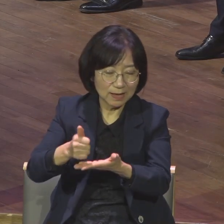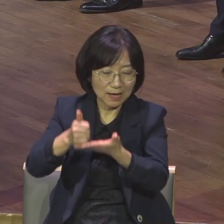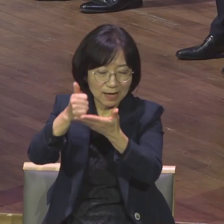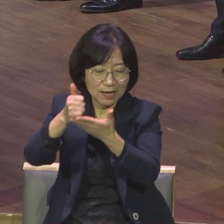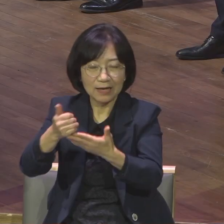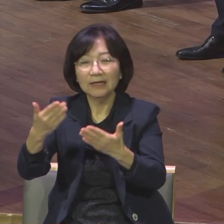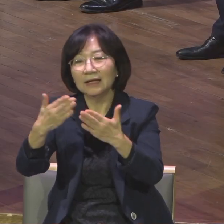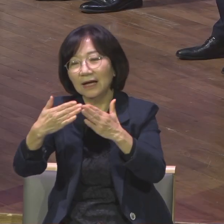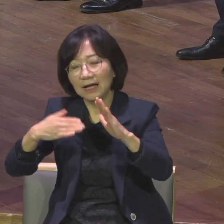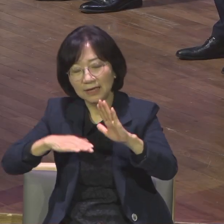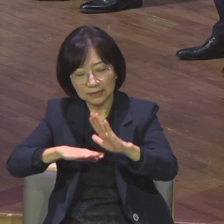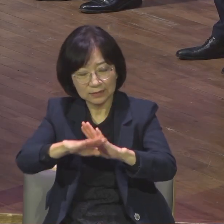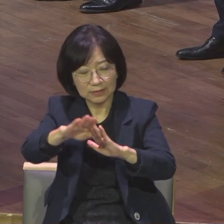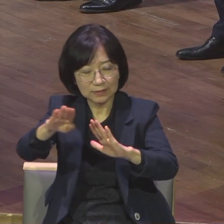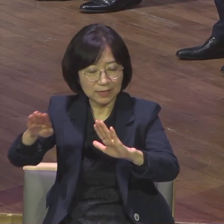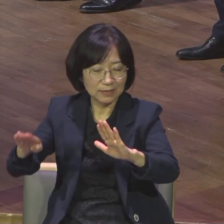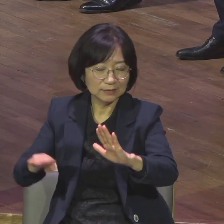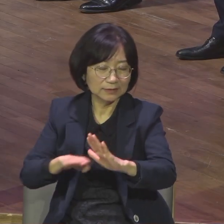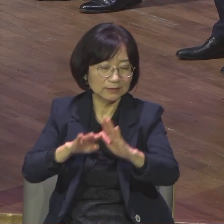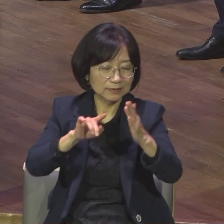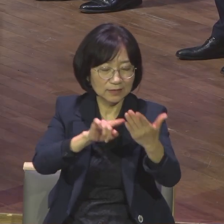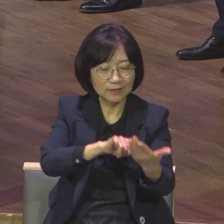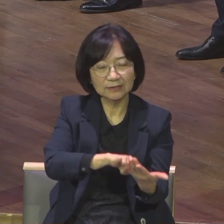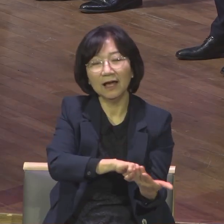예수만 가정에